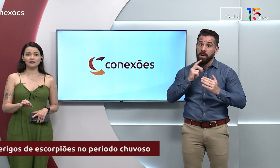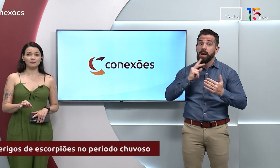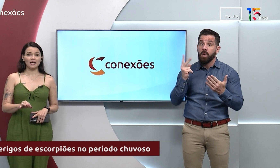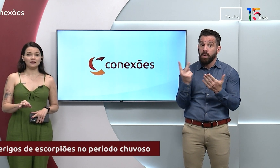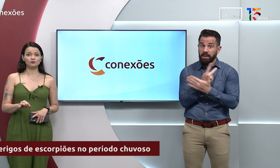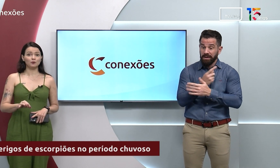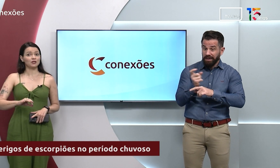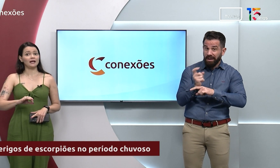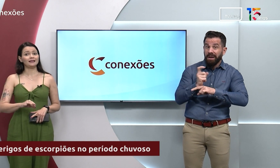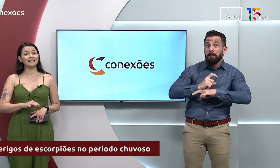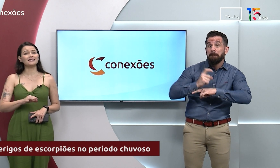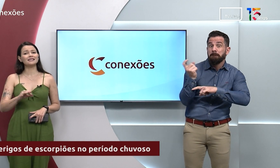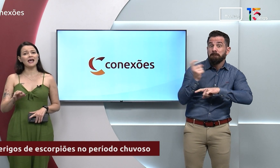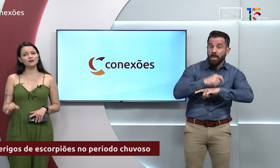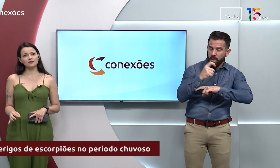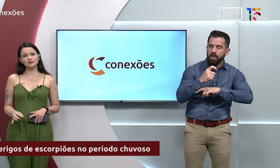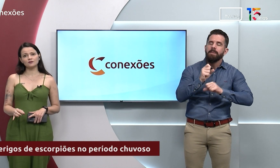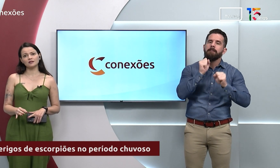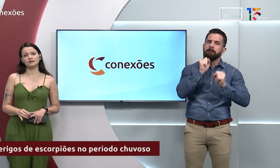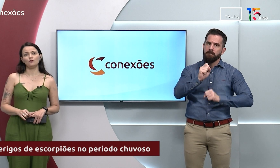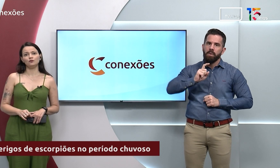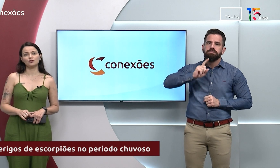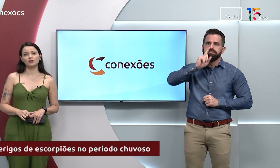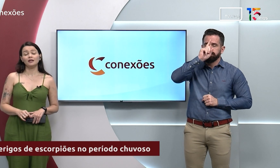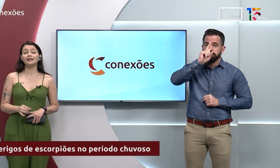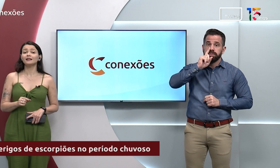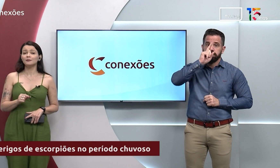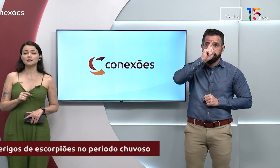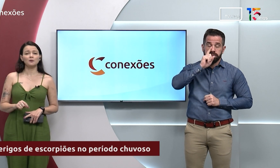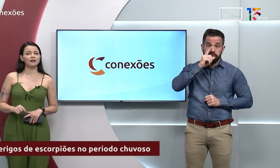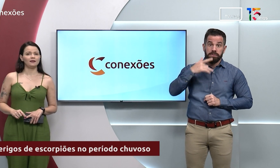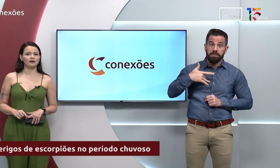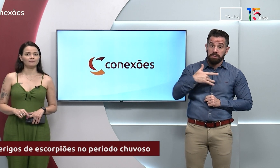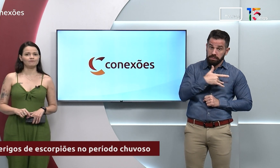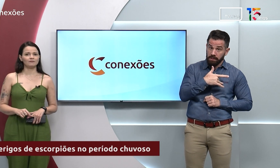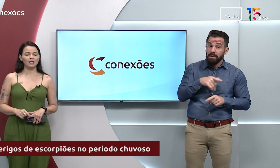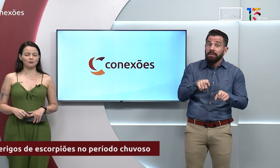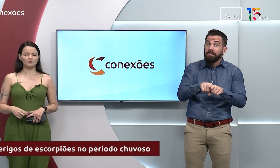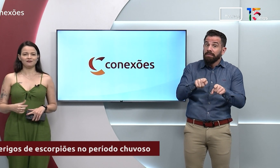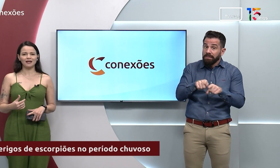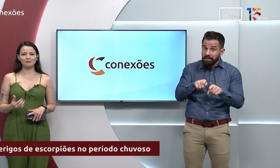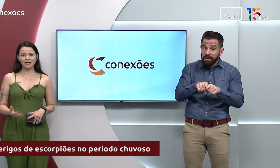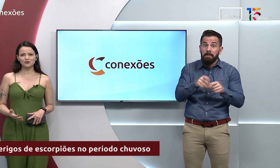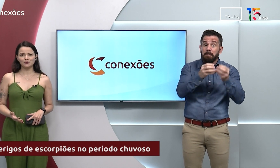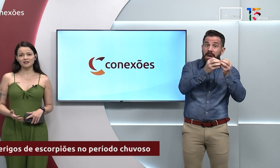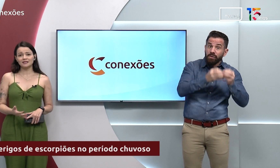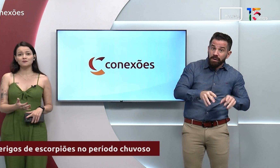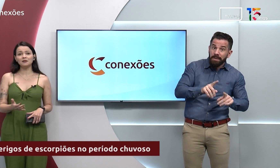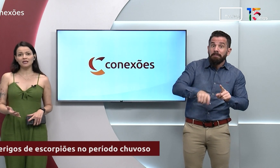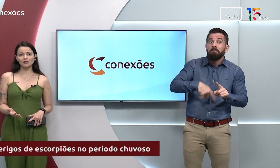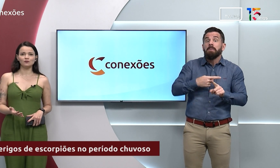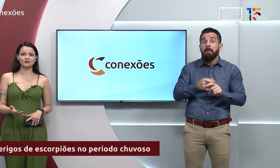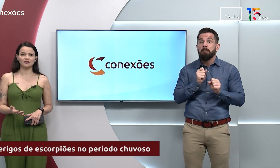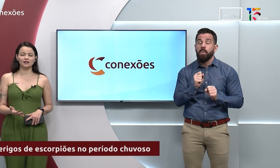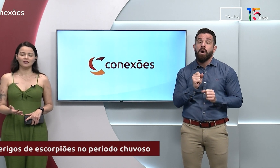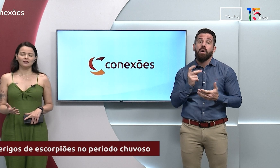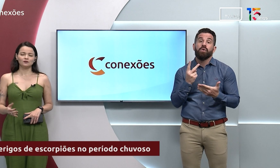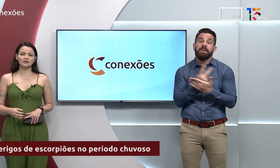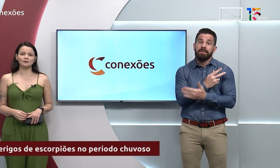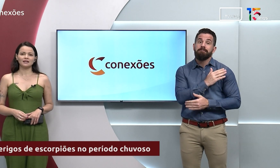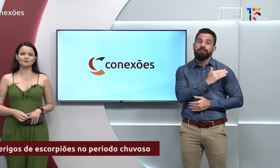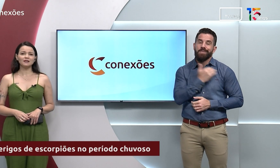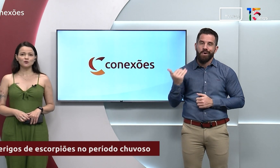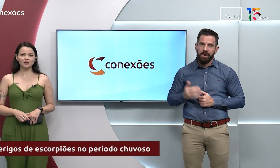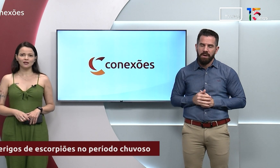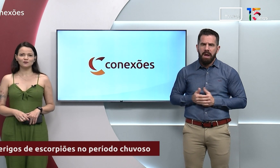desse invertebrado pode acarretar sérios riscos à saúde e até mesmo matar. Para falar mais sobre esses perigos,